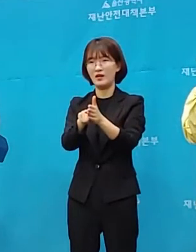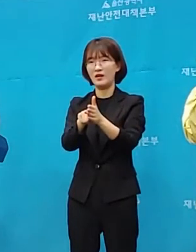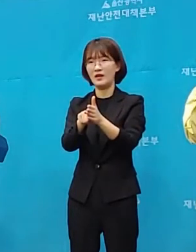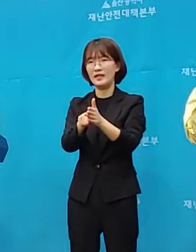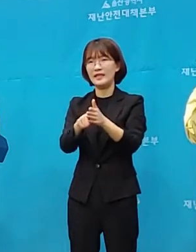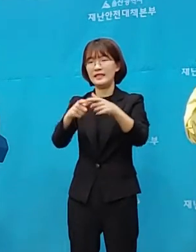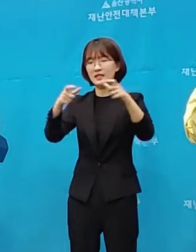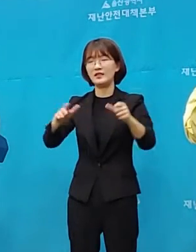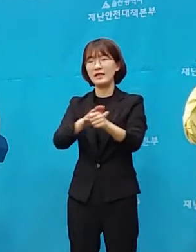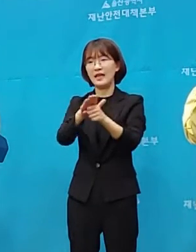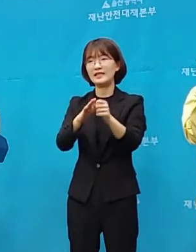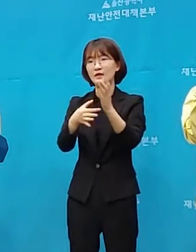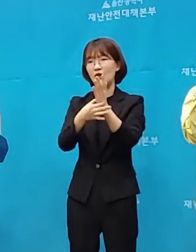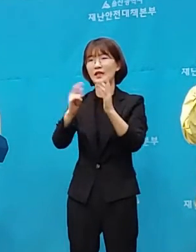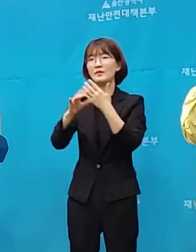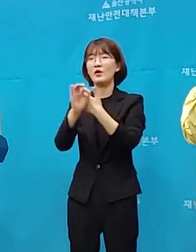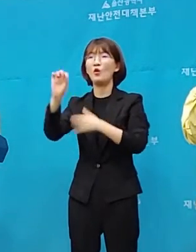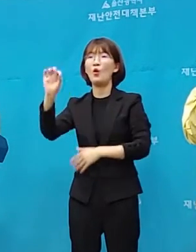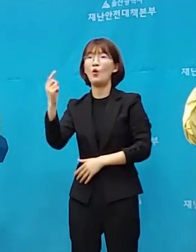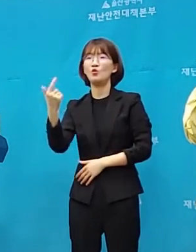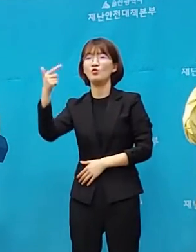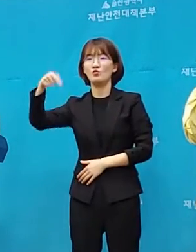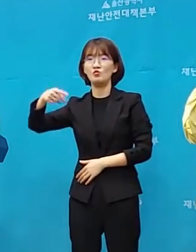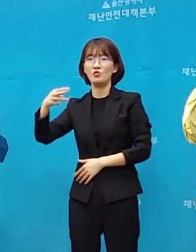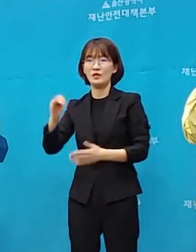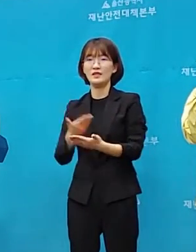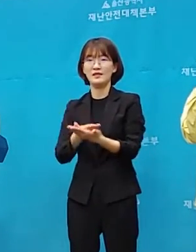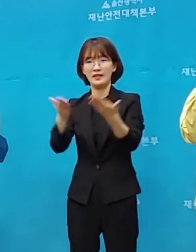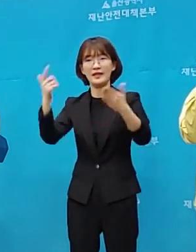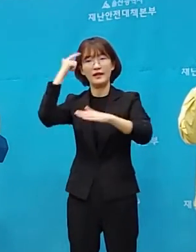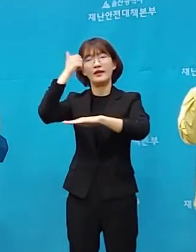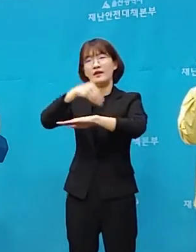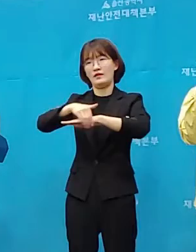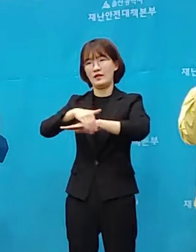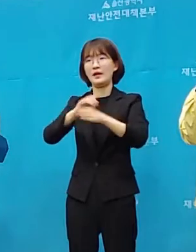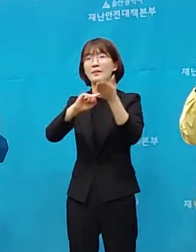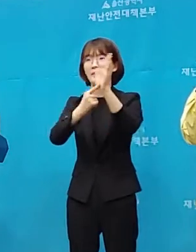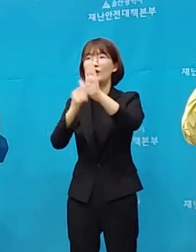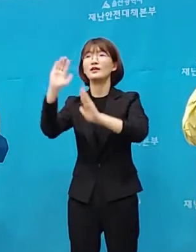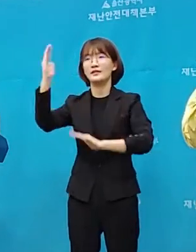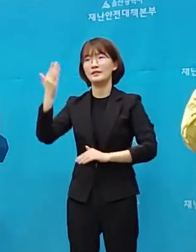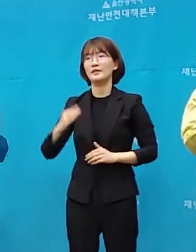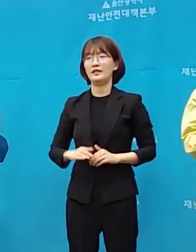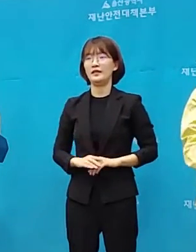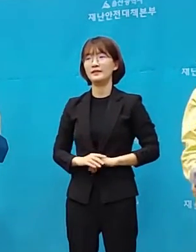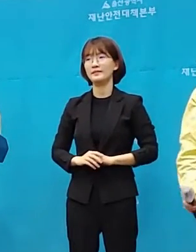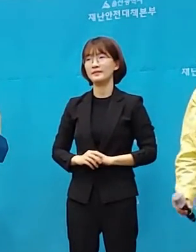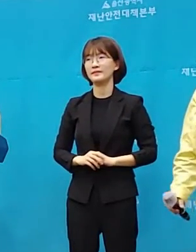지역자랑 상품권이나 원무지 상품권으로 지급을 하고자 그렇게 계획을 세워서 발표하게 되었습니다.